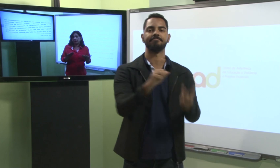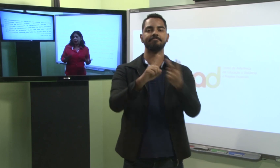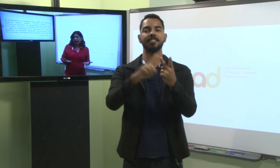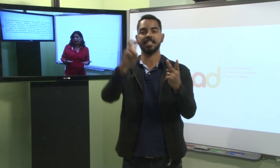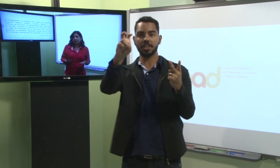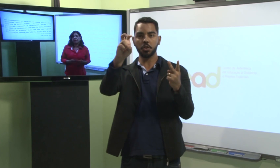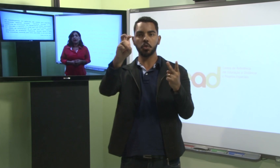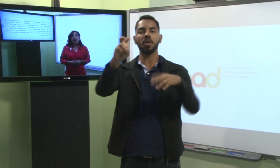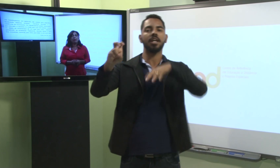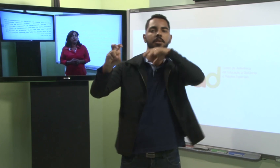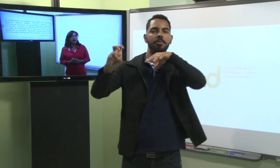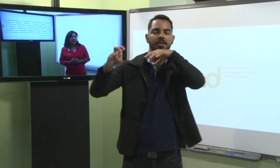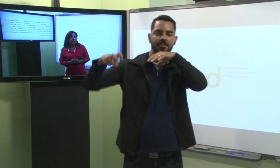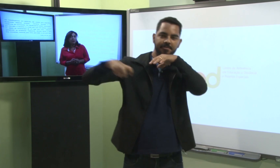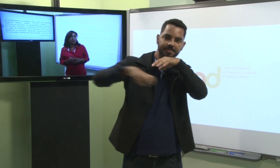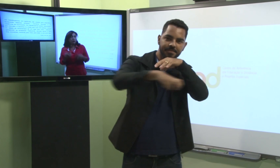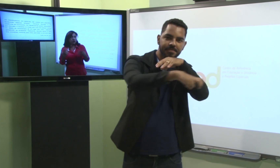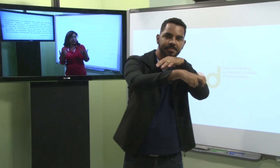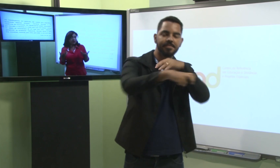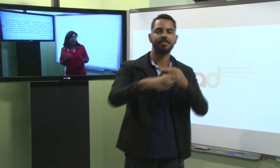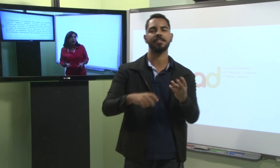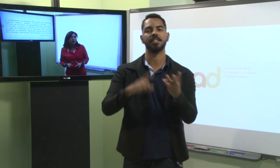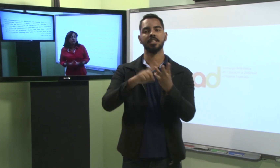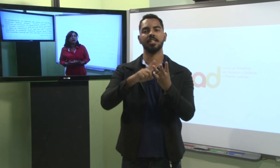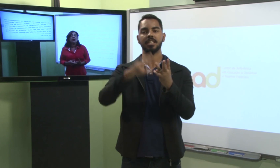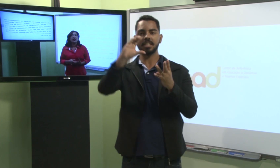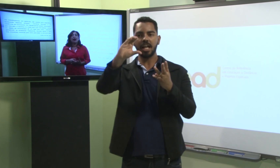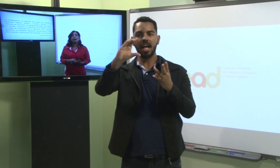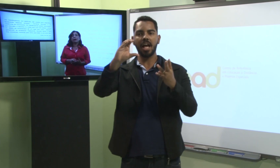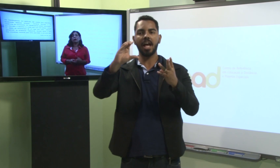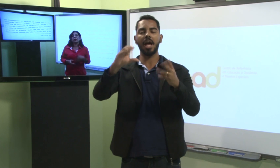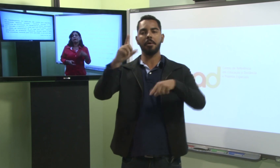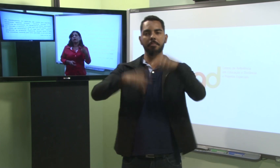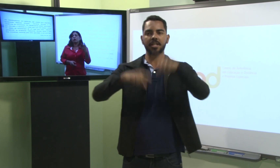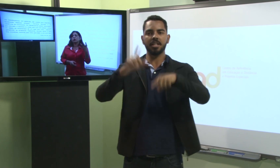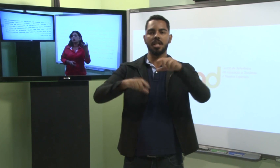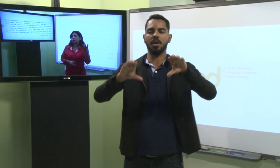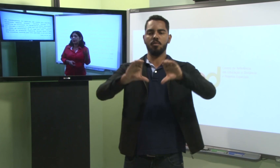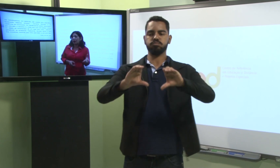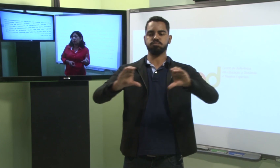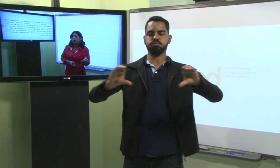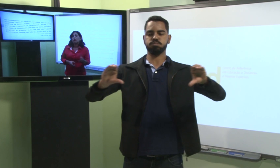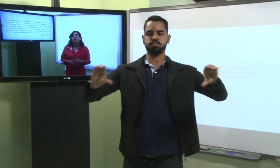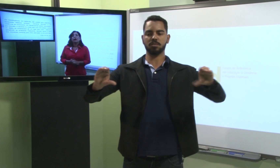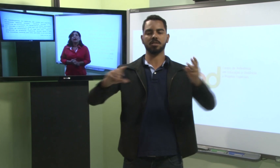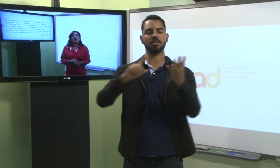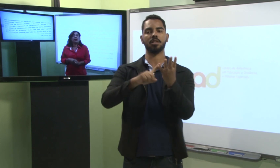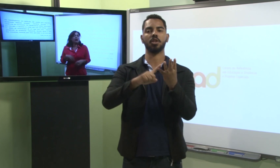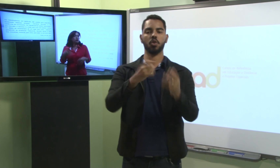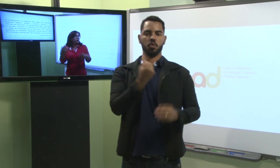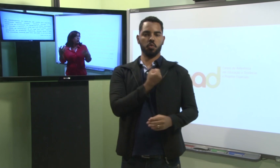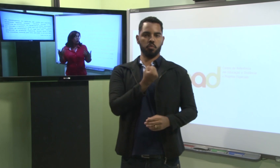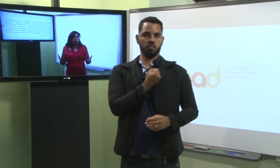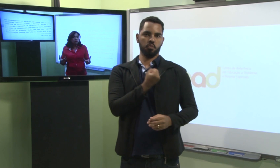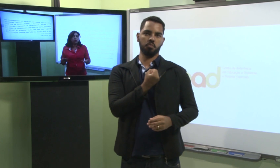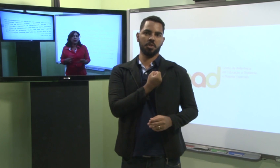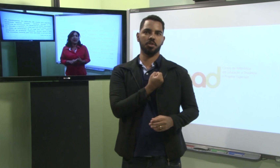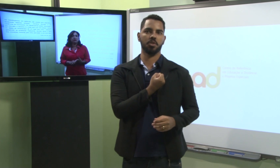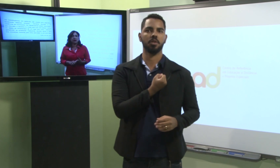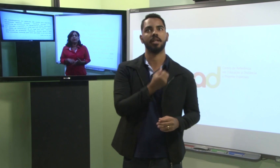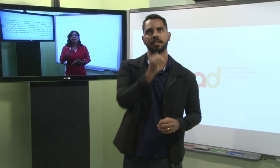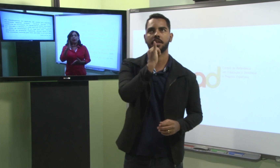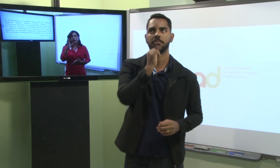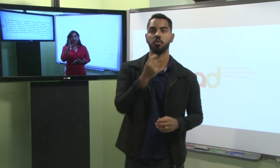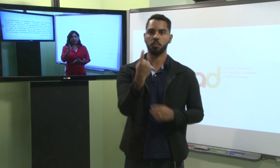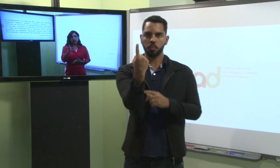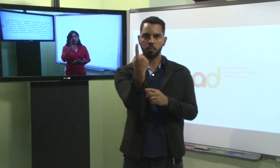para animais, a mão em C para objetos cilíndricos, a mão na forma de numeral, do numeral 1, no caso,